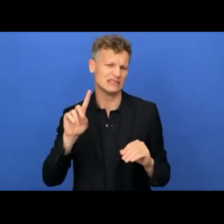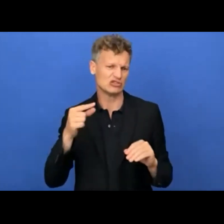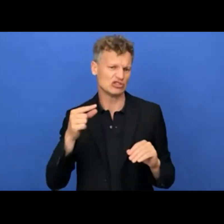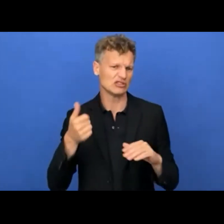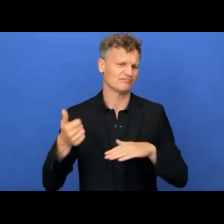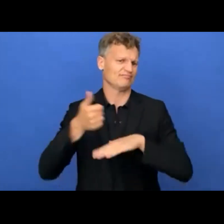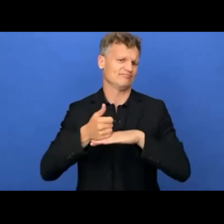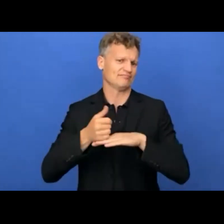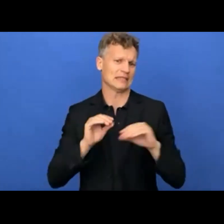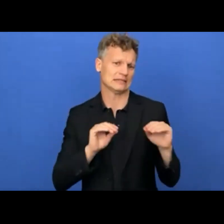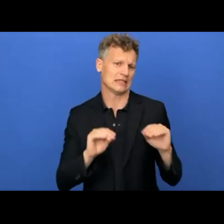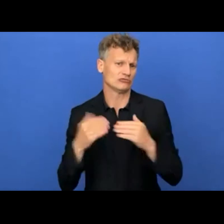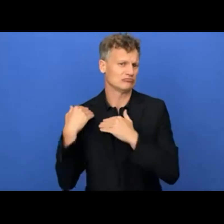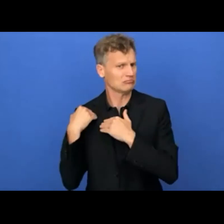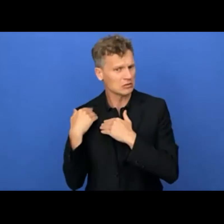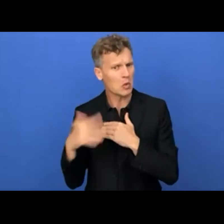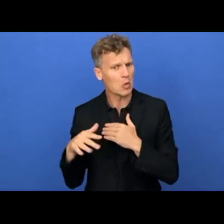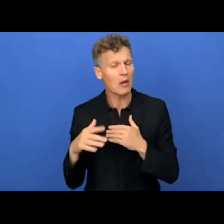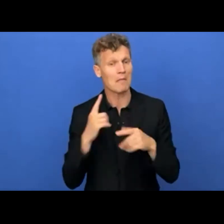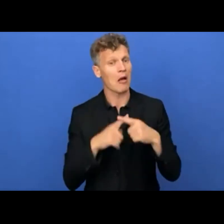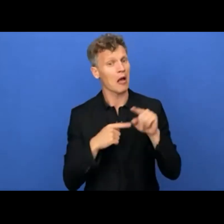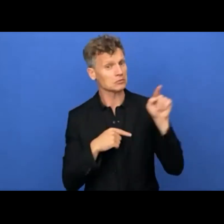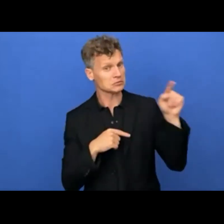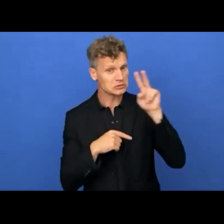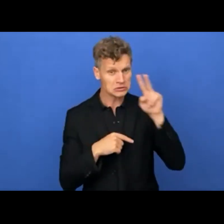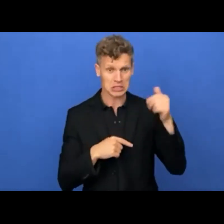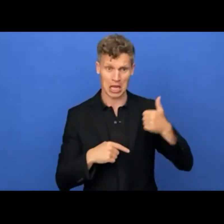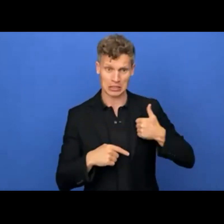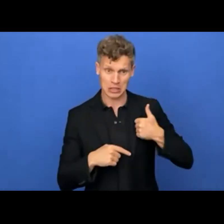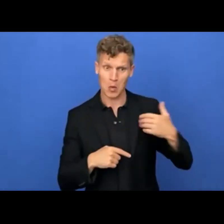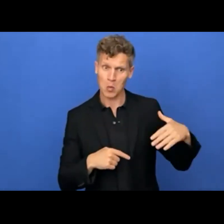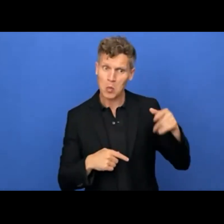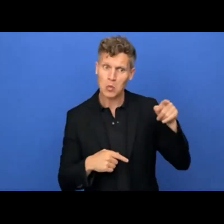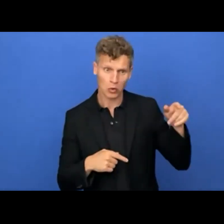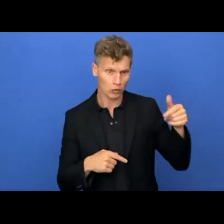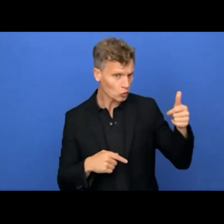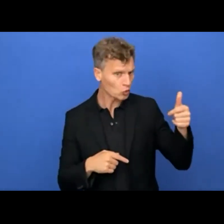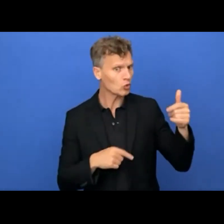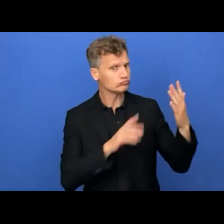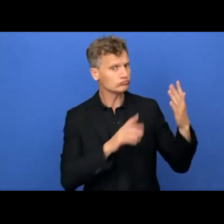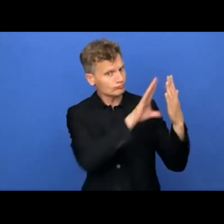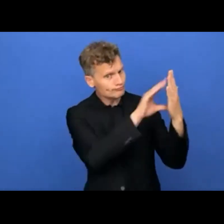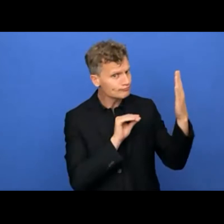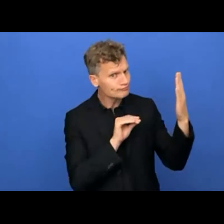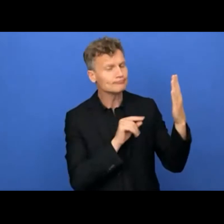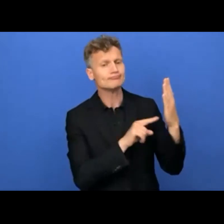en matière pédagogique. Il y a eu toutes sortes d'expériences qui ont été menées au Canada, notamment